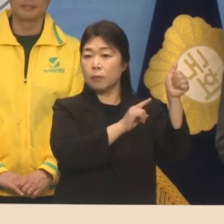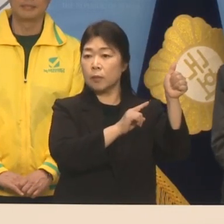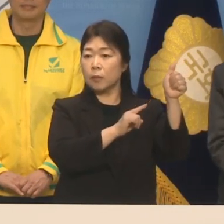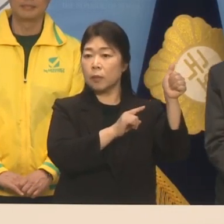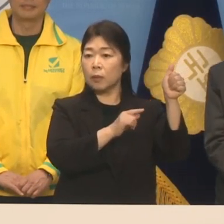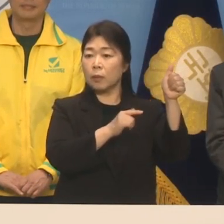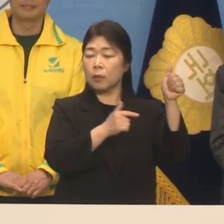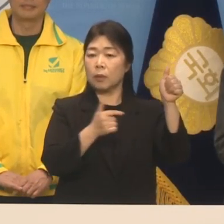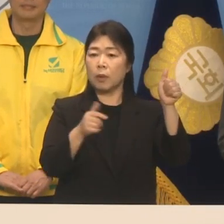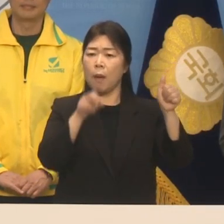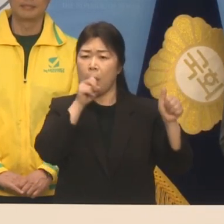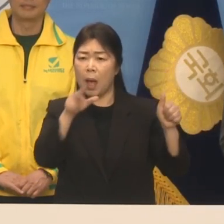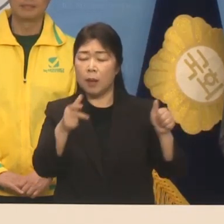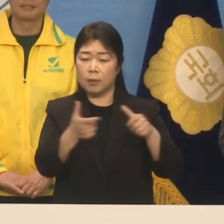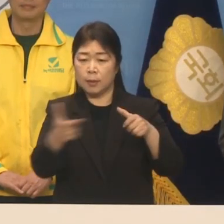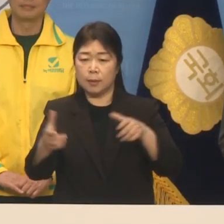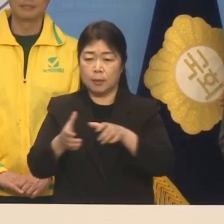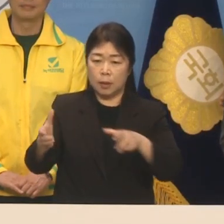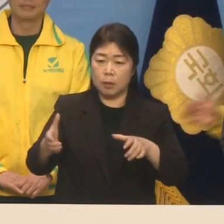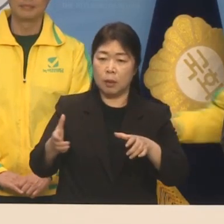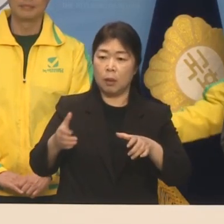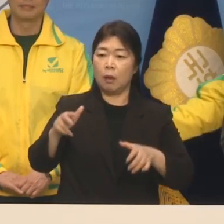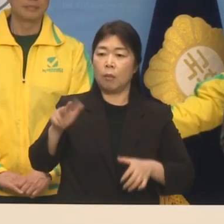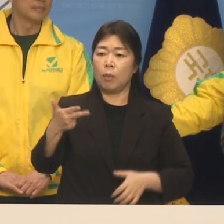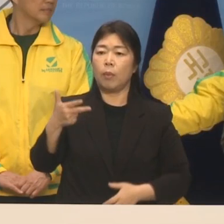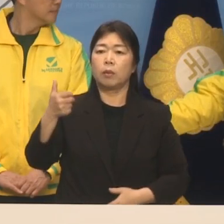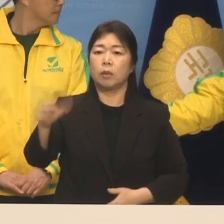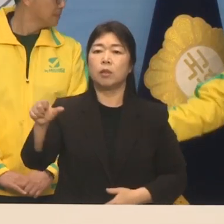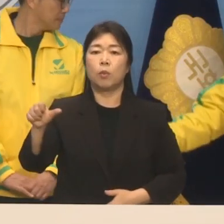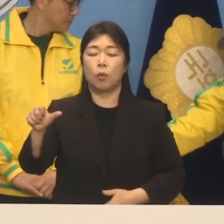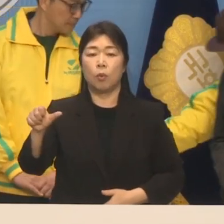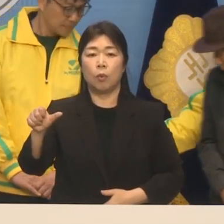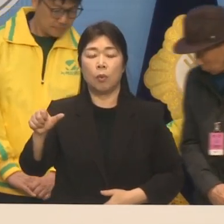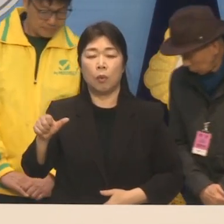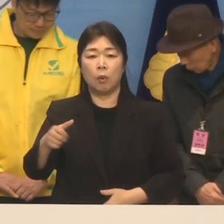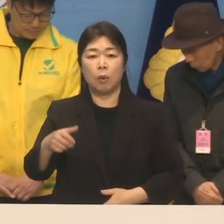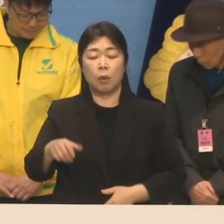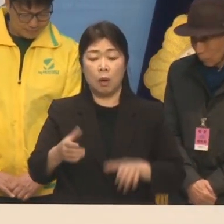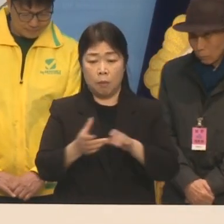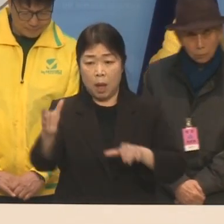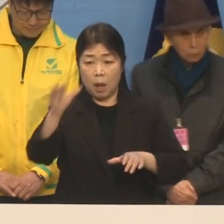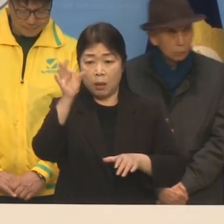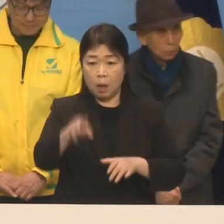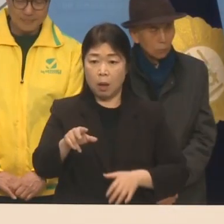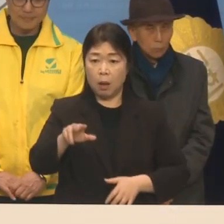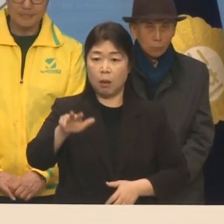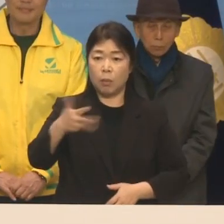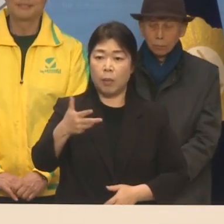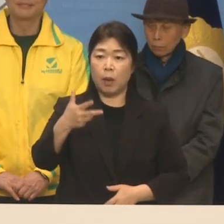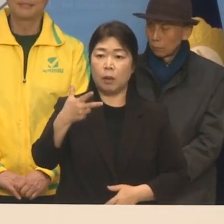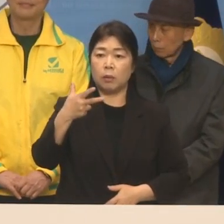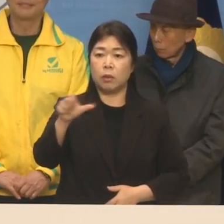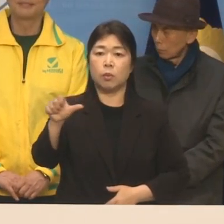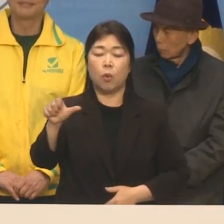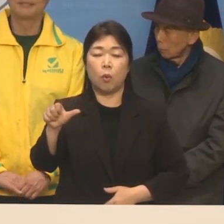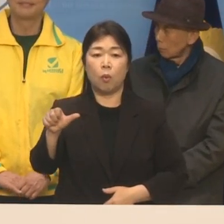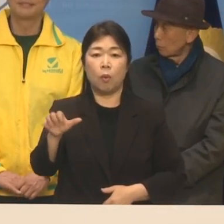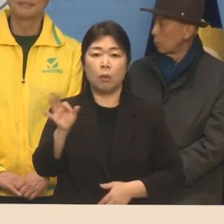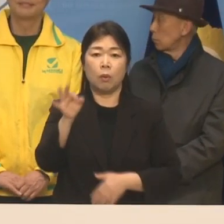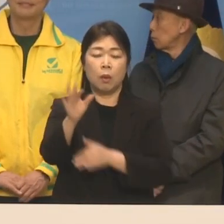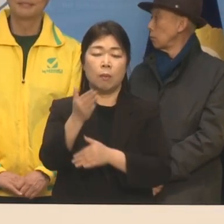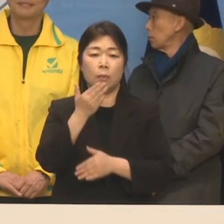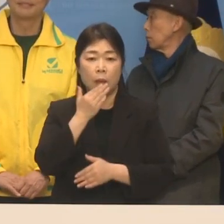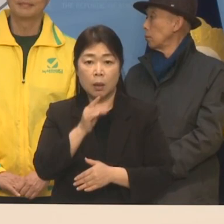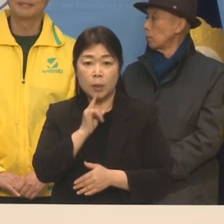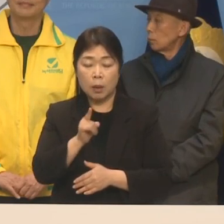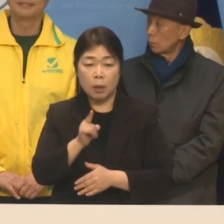대파 875원 이 말씀을 하면서 현장에 있는